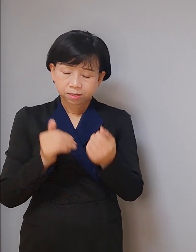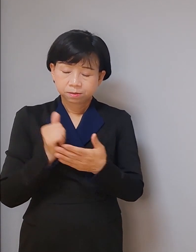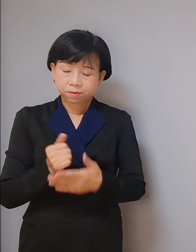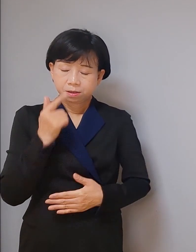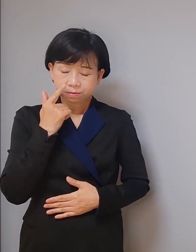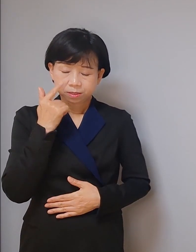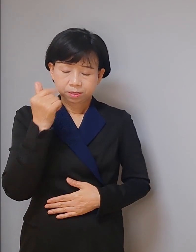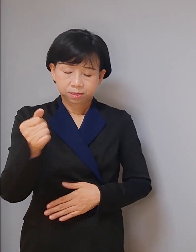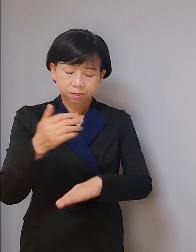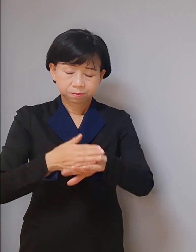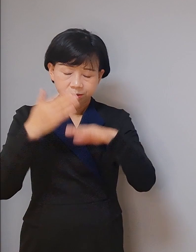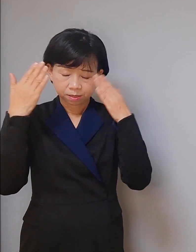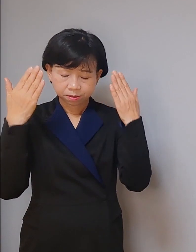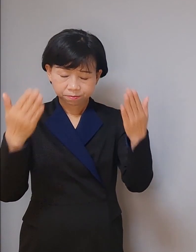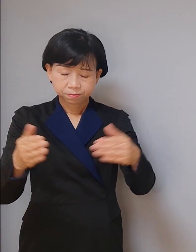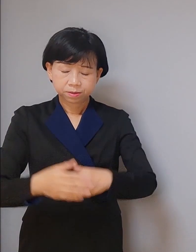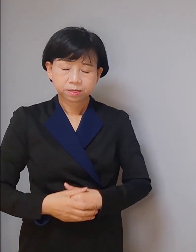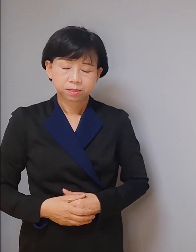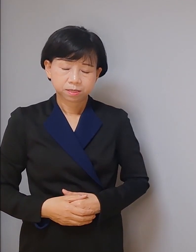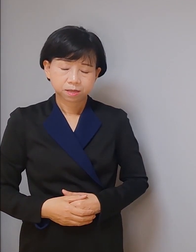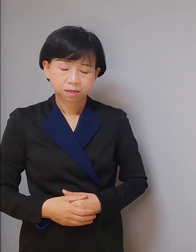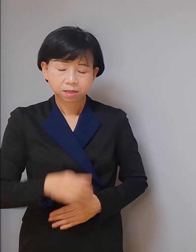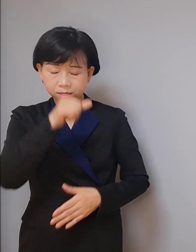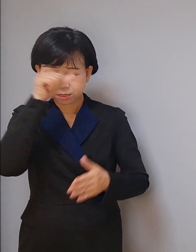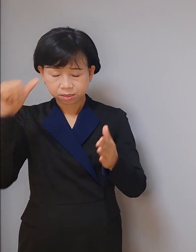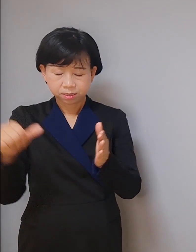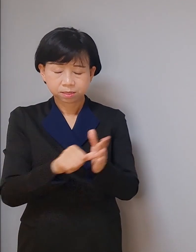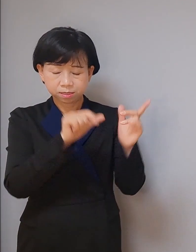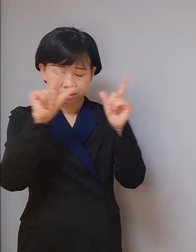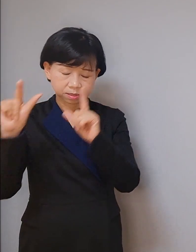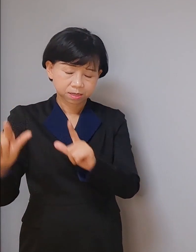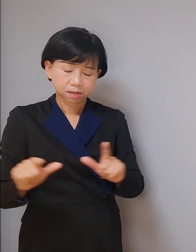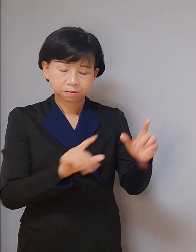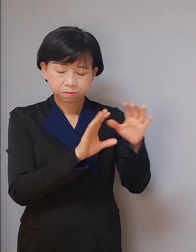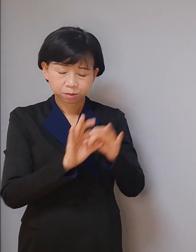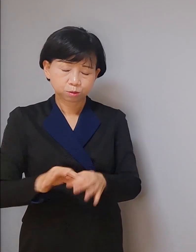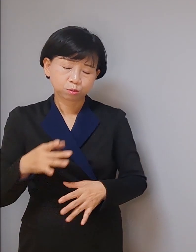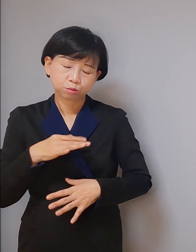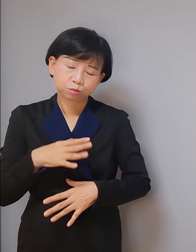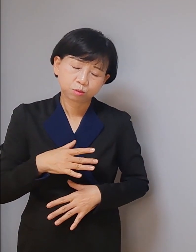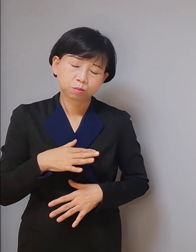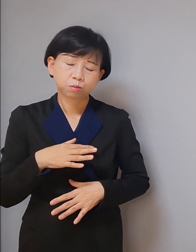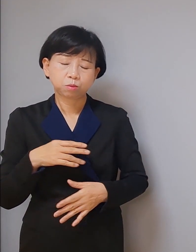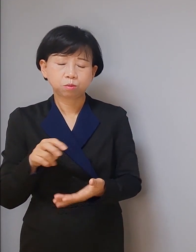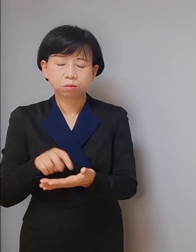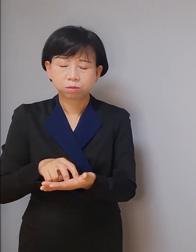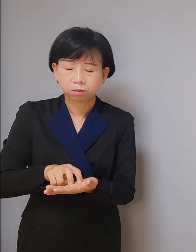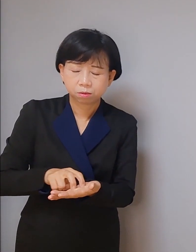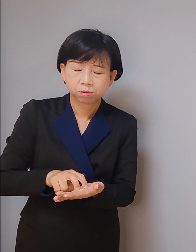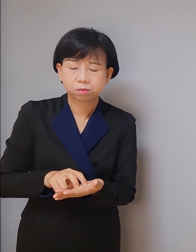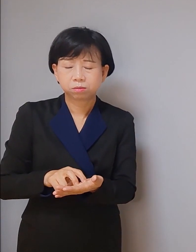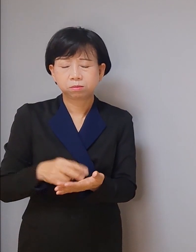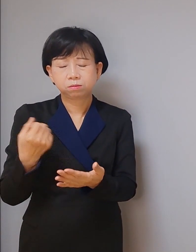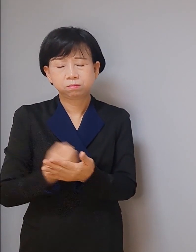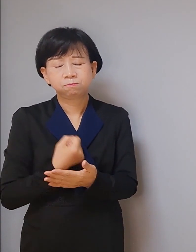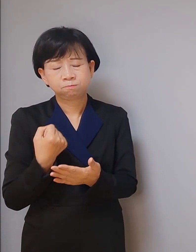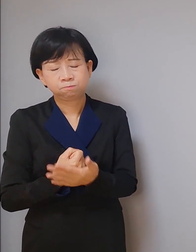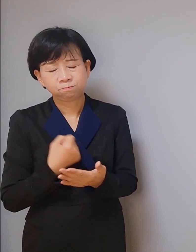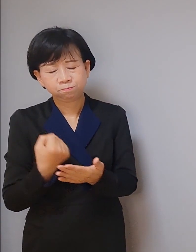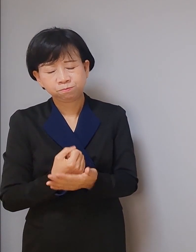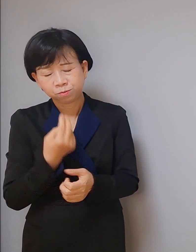하나님 아버지, 감사합니다. 인생 살면서 두렵고 떨리며